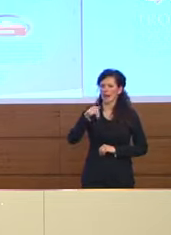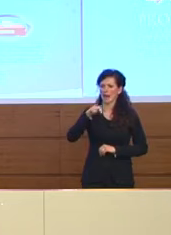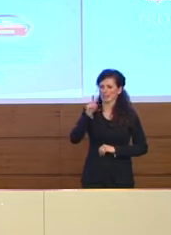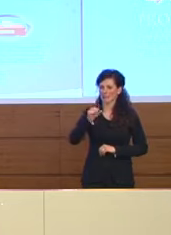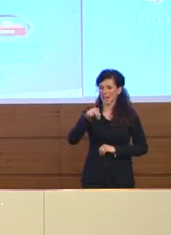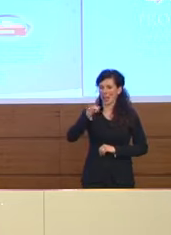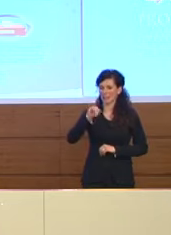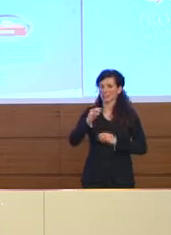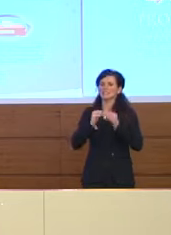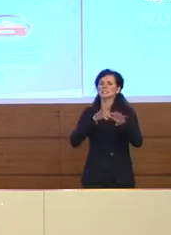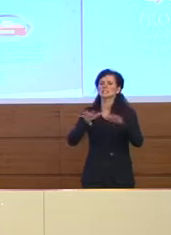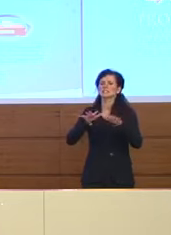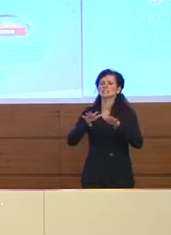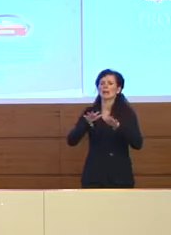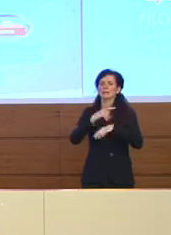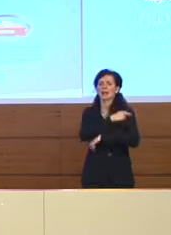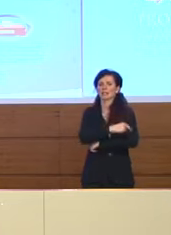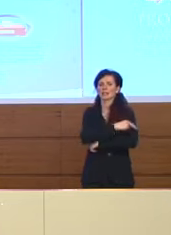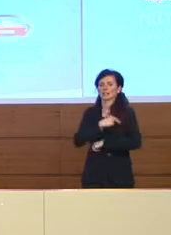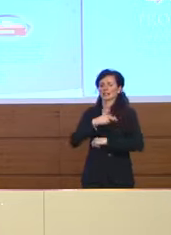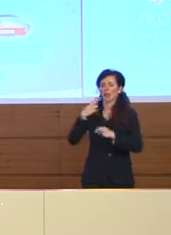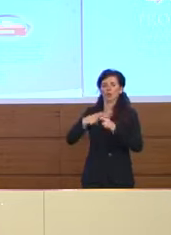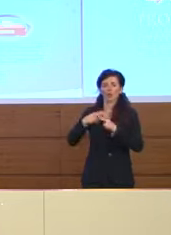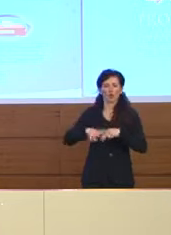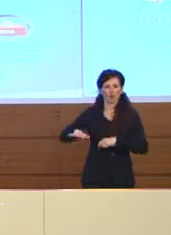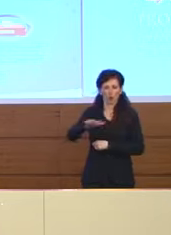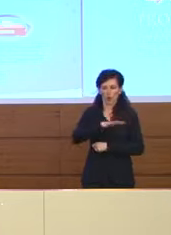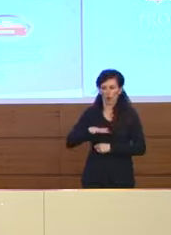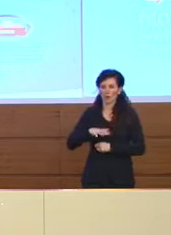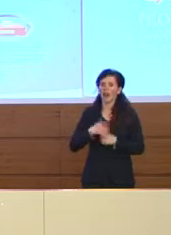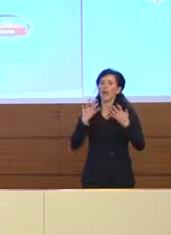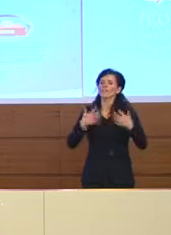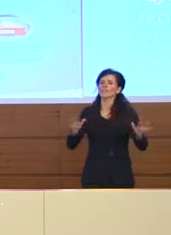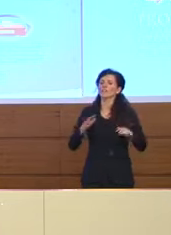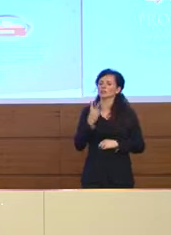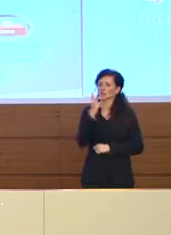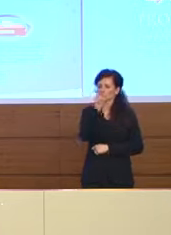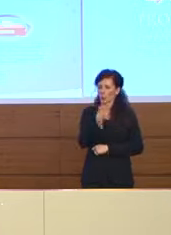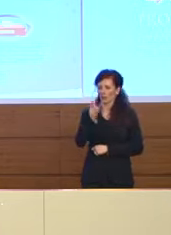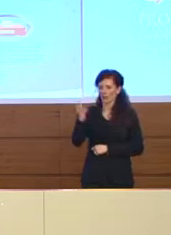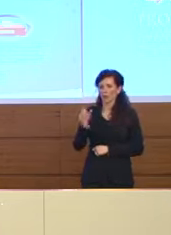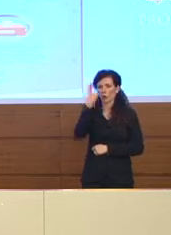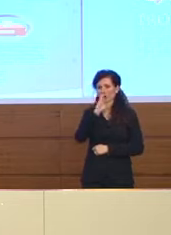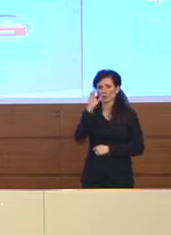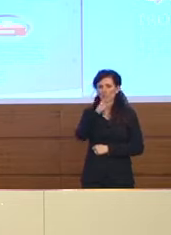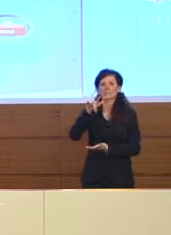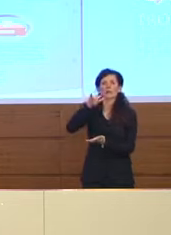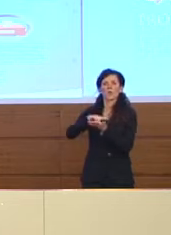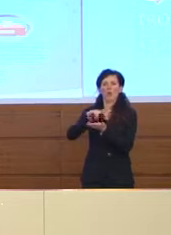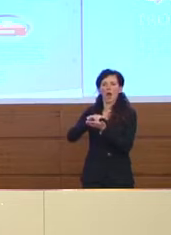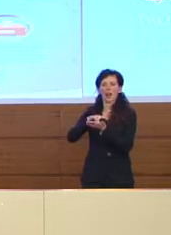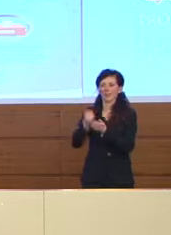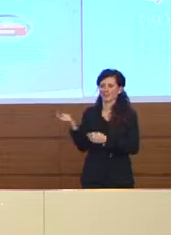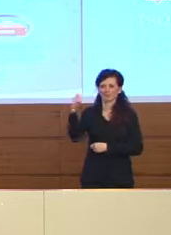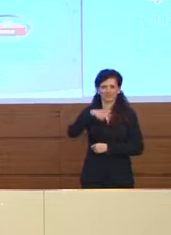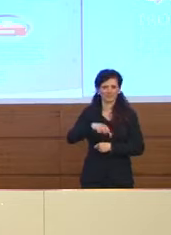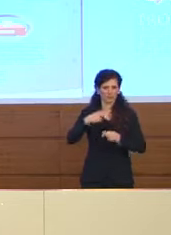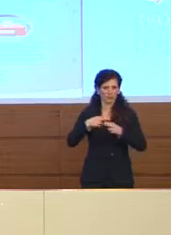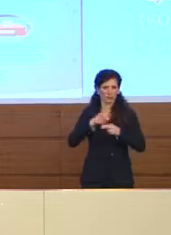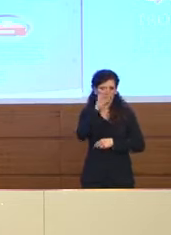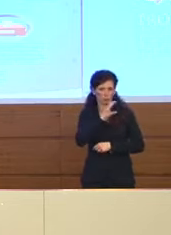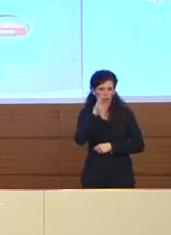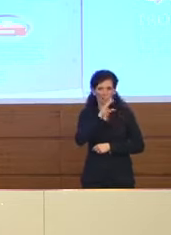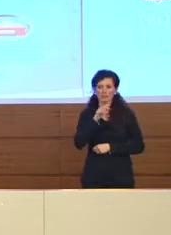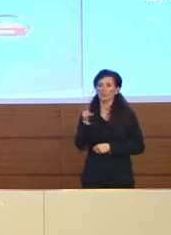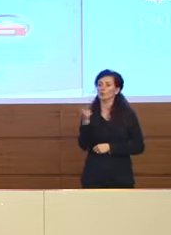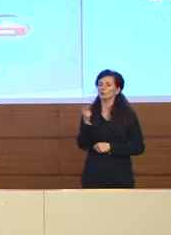romano è finito il percorso dei due turisti di juan i primi due turisti i primi due pazienti per coronavirus quindi loro se non